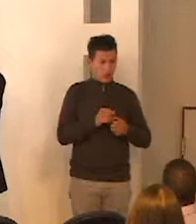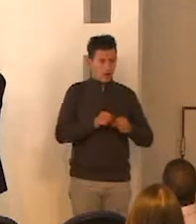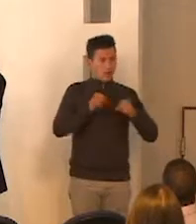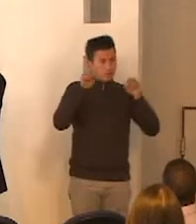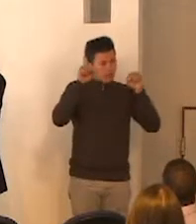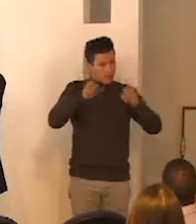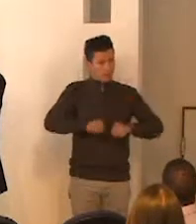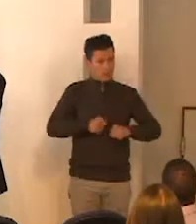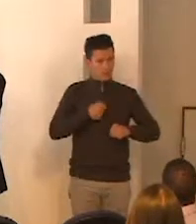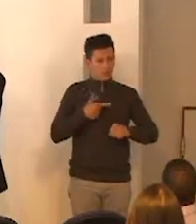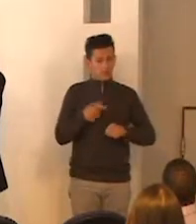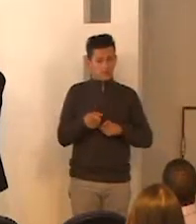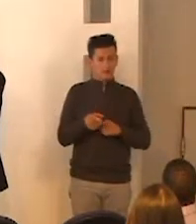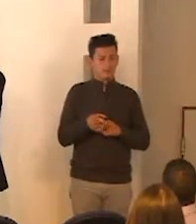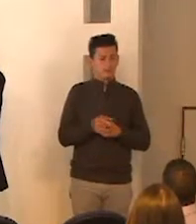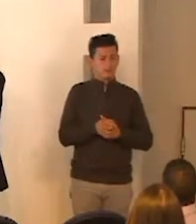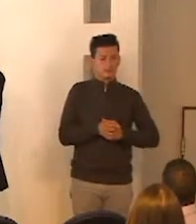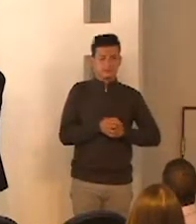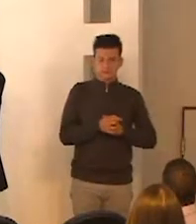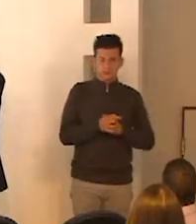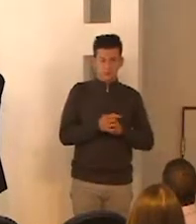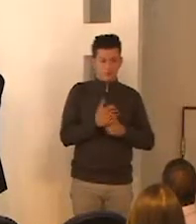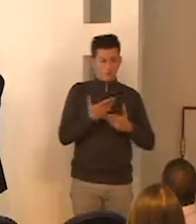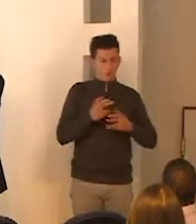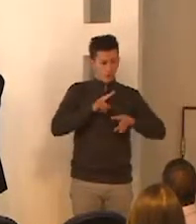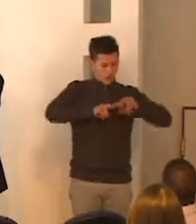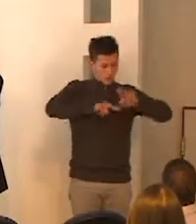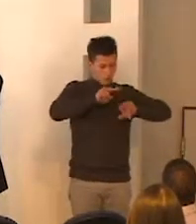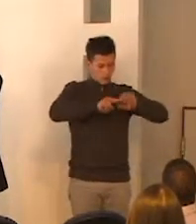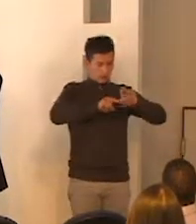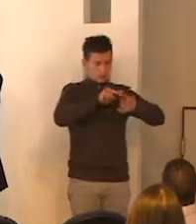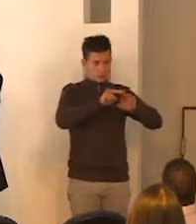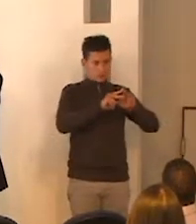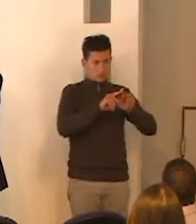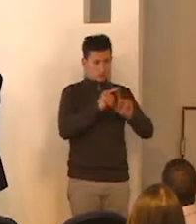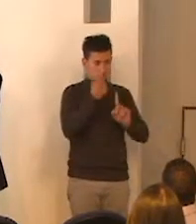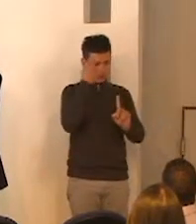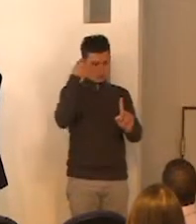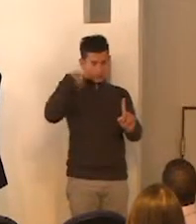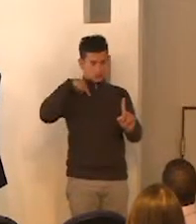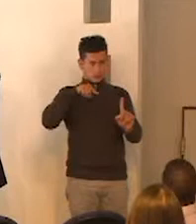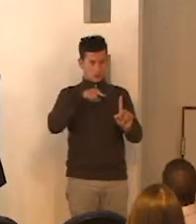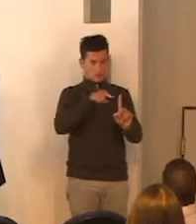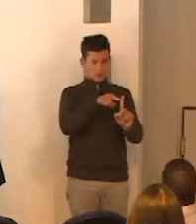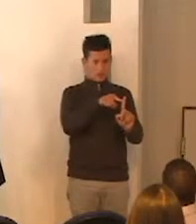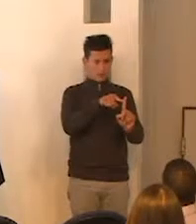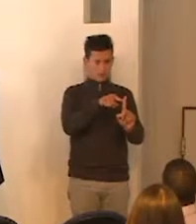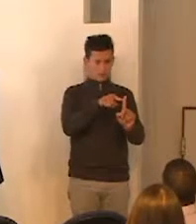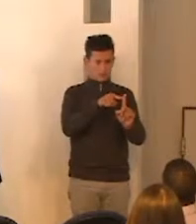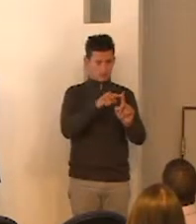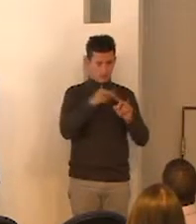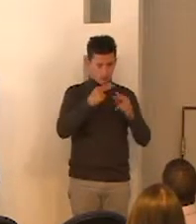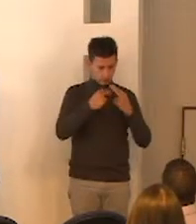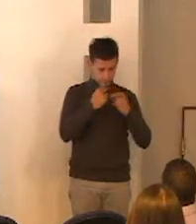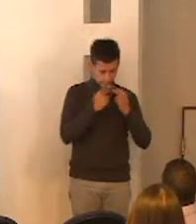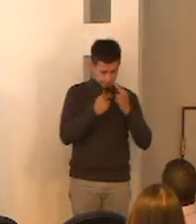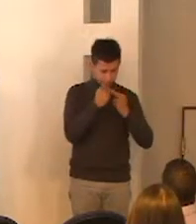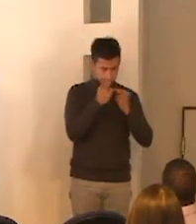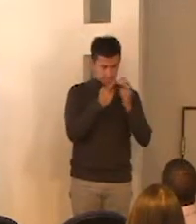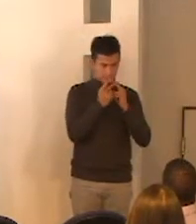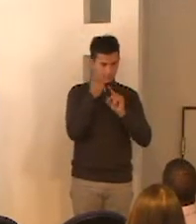múltiples expresiones la construcción de la subjetividad, una subjetividad